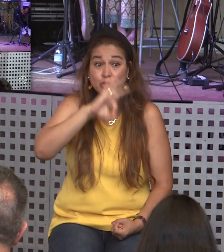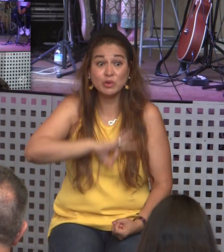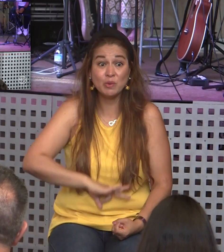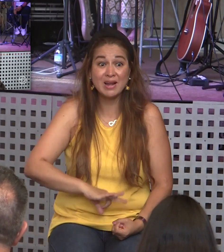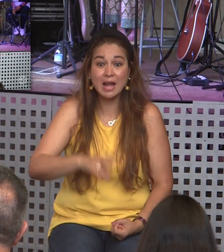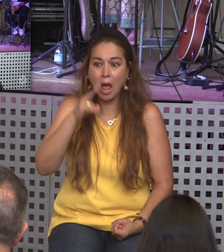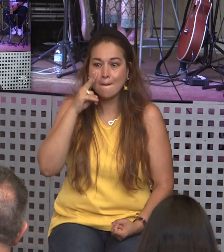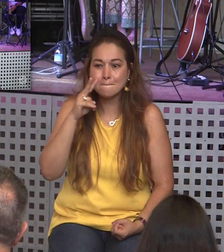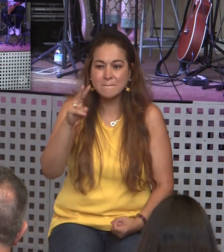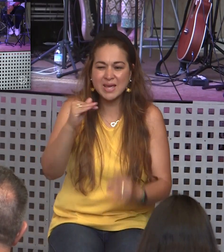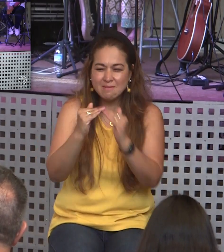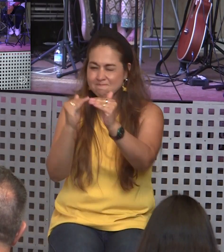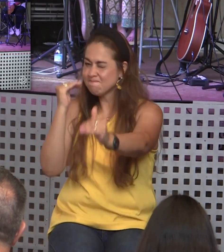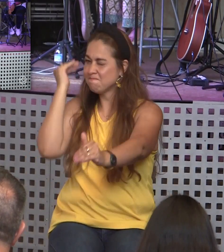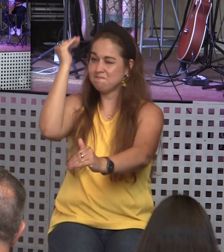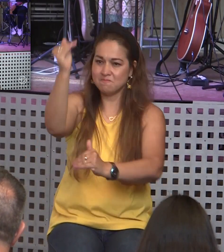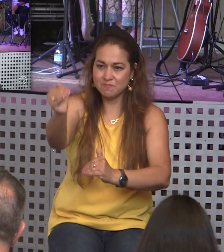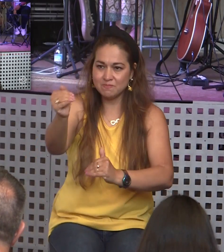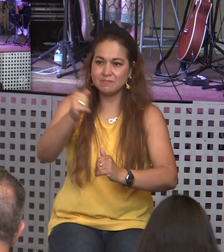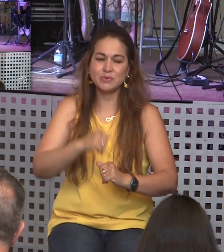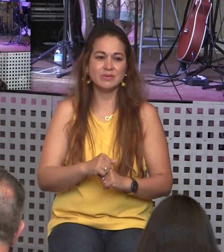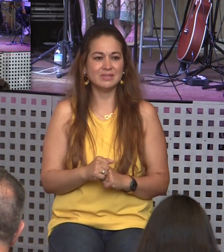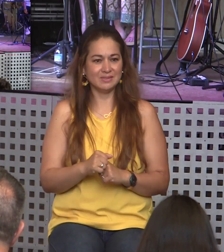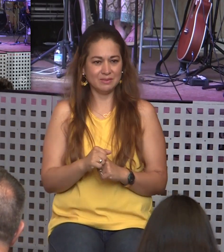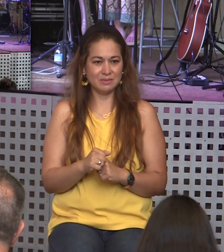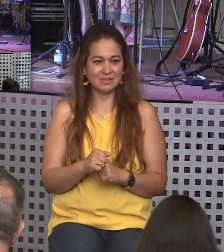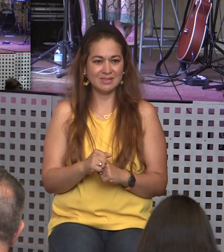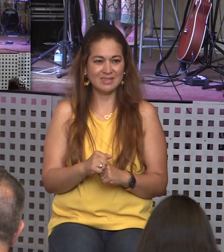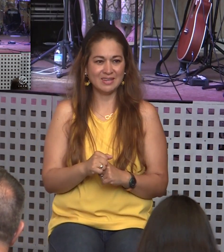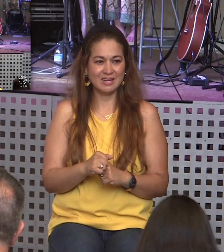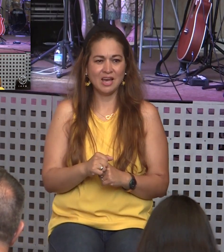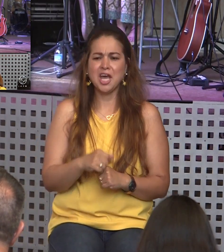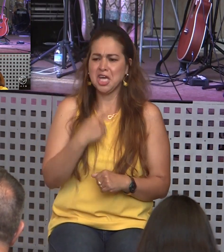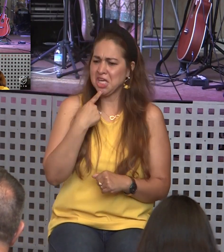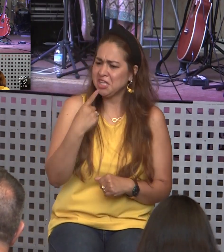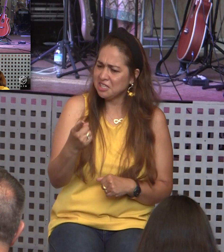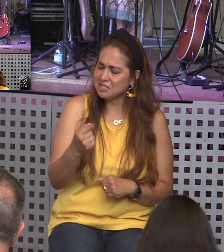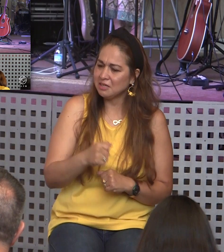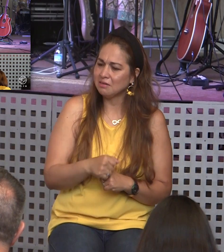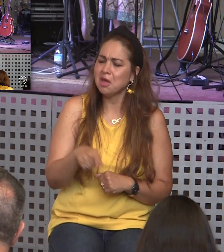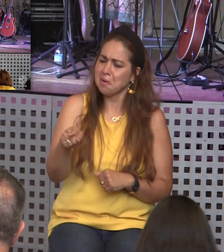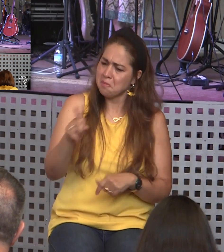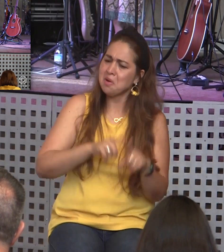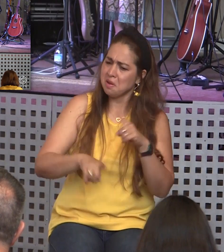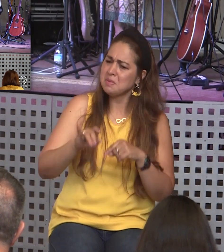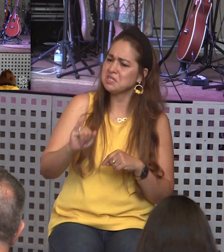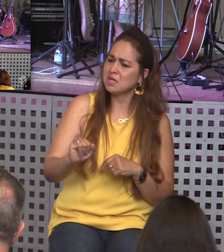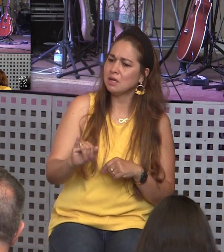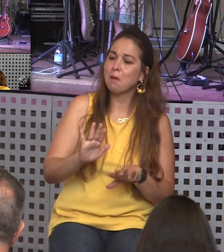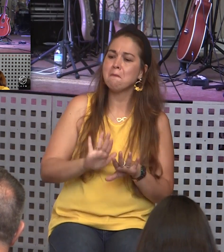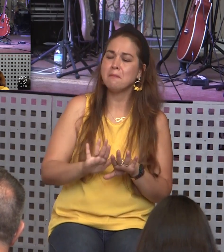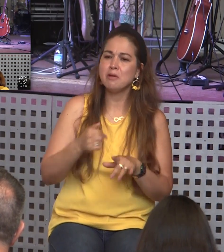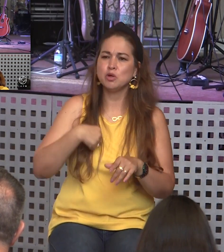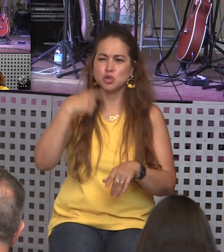Eso me lo he inventado, tampoco lo dicen los oftalmólogos ni nadie. Pero tenemos visión dual. El ser humano ha